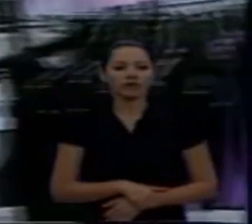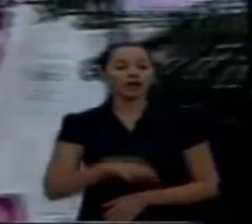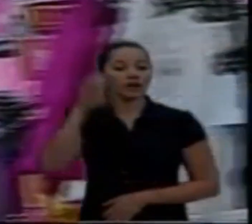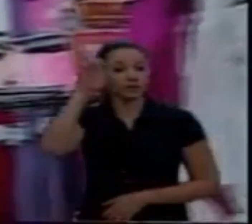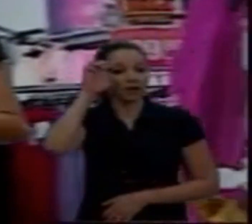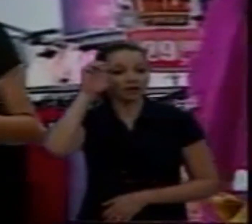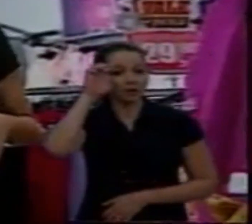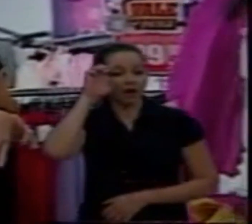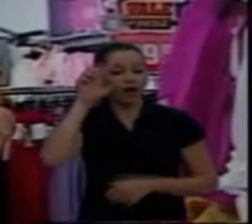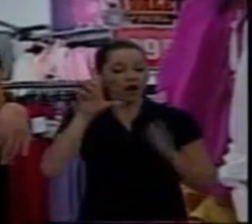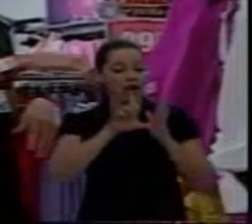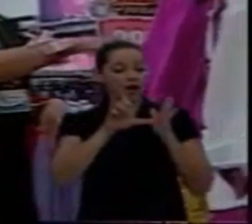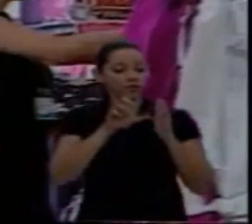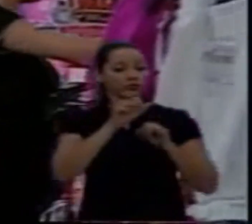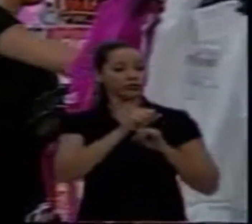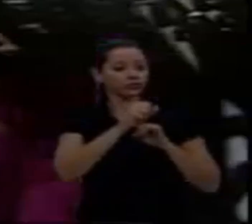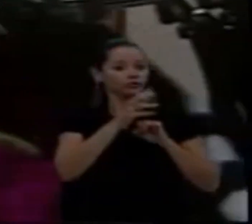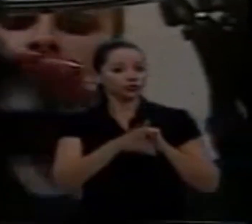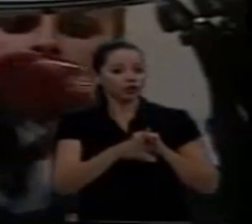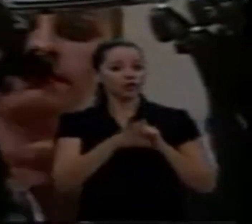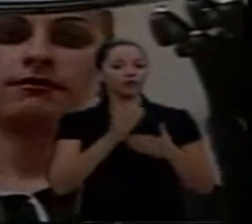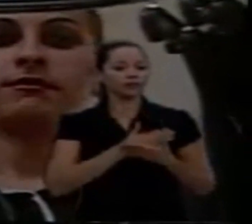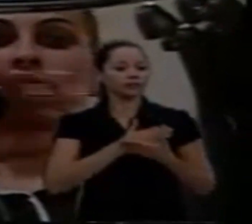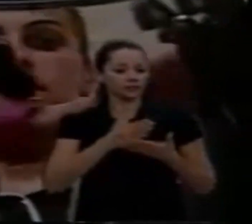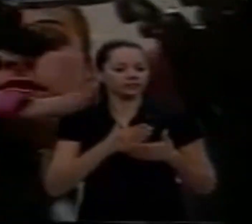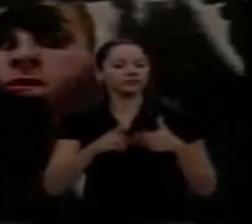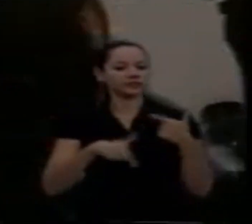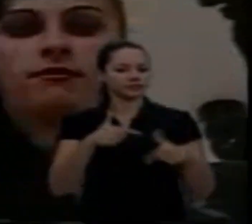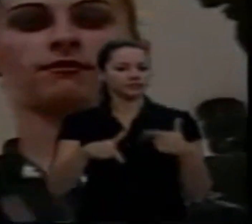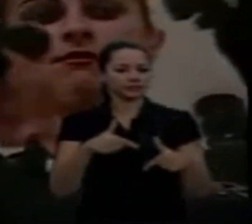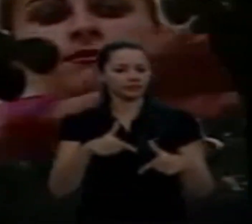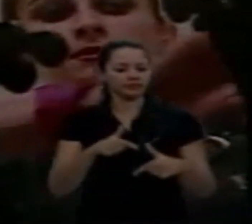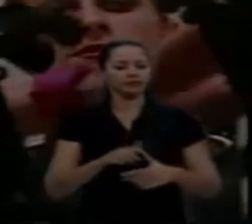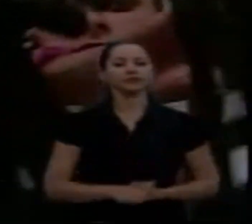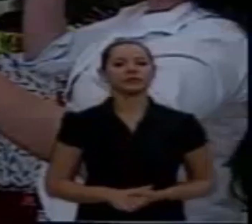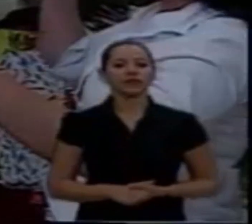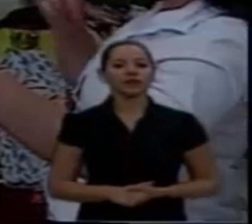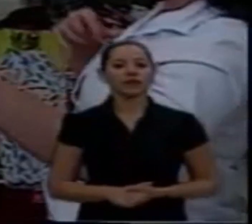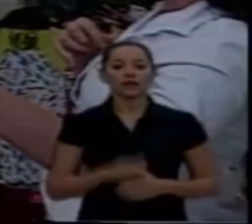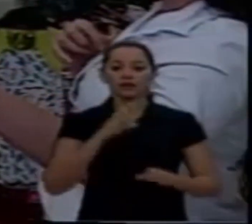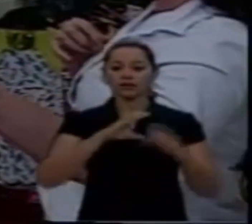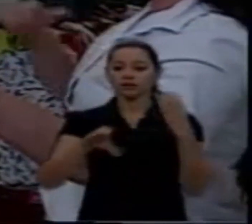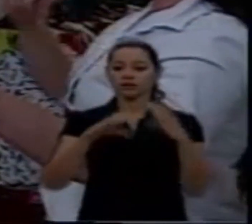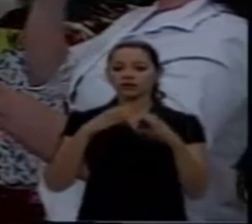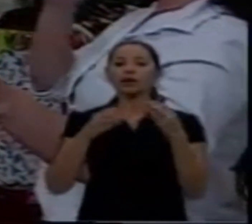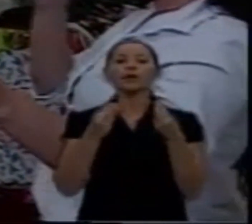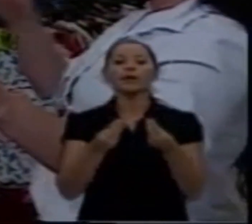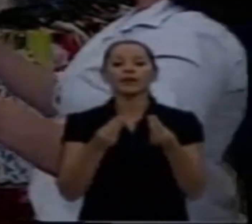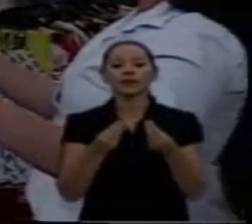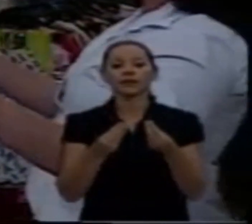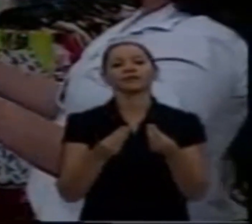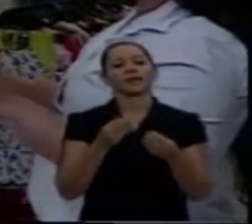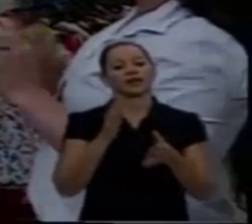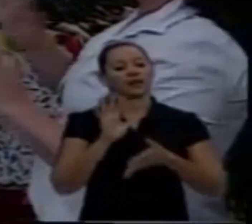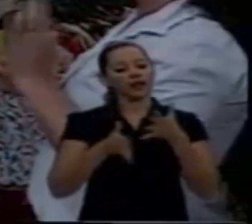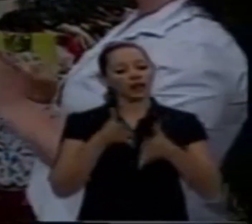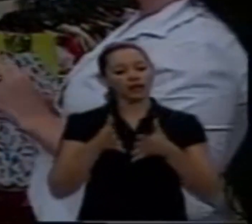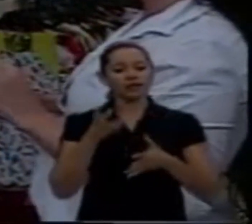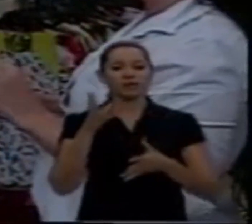uma loja num shopping que abriu caminho para o mercado de trabalho. A comunicação é feita através da Libras e da leitura